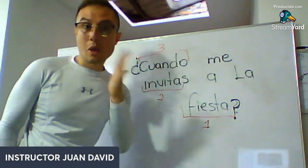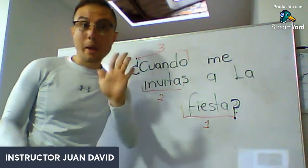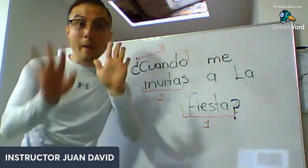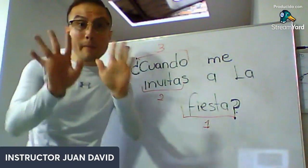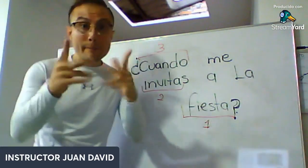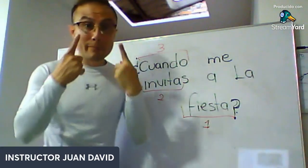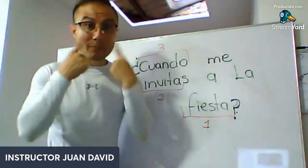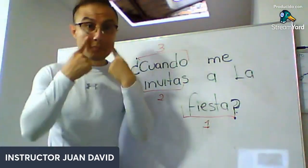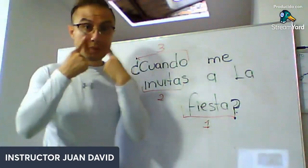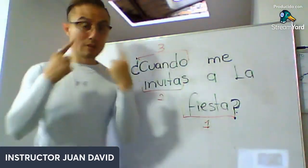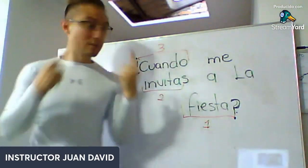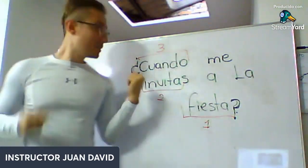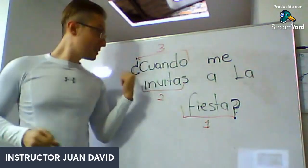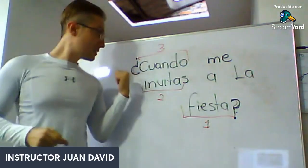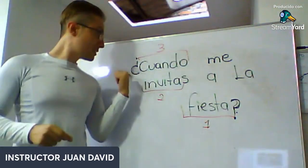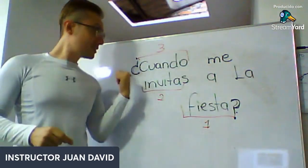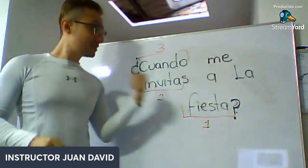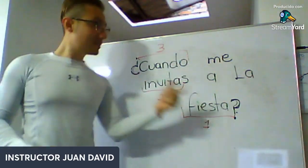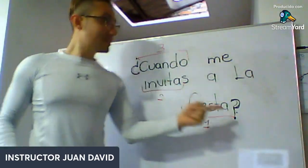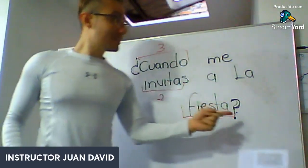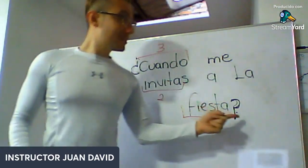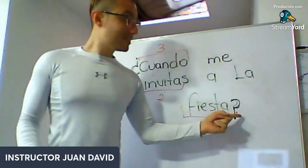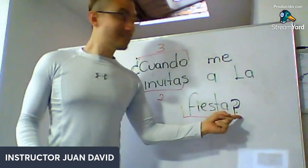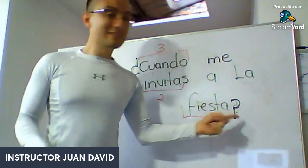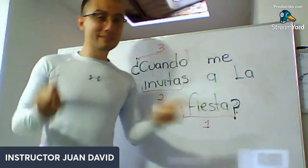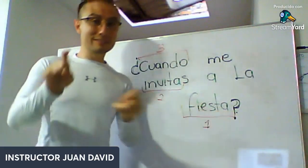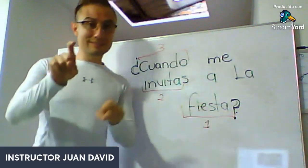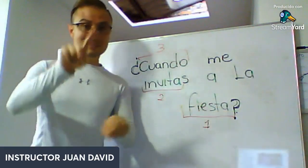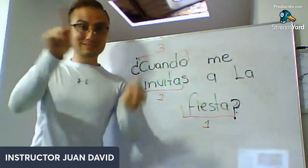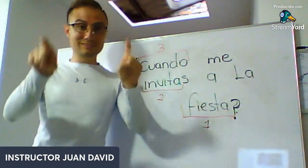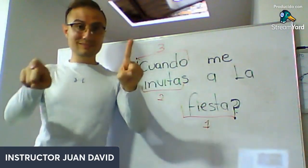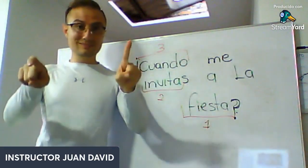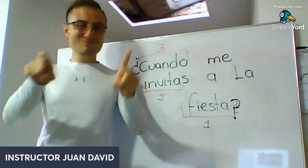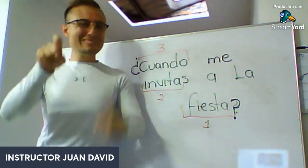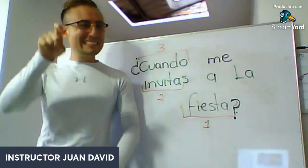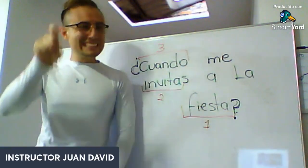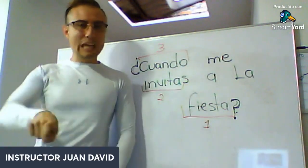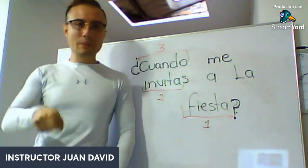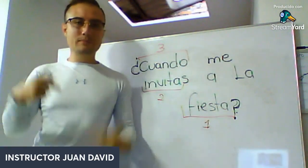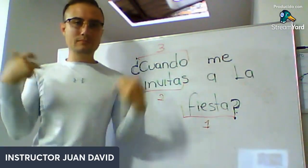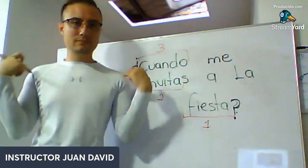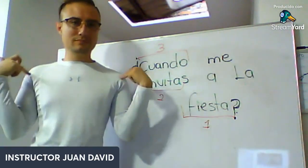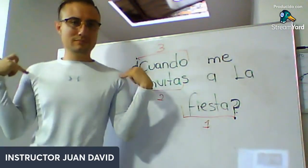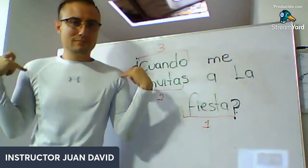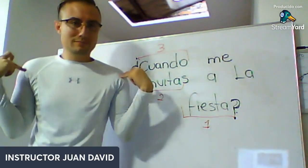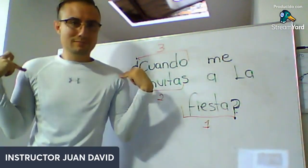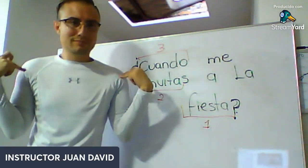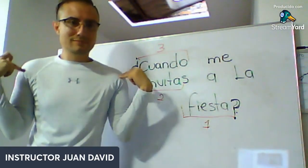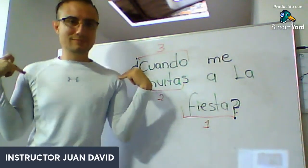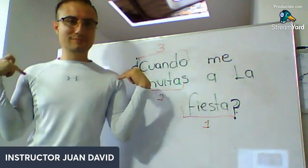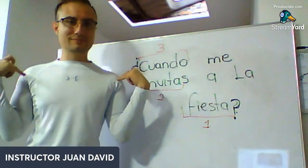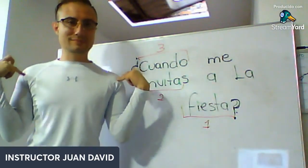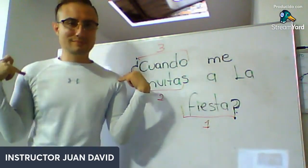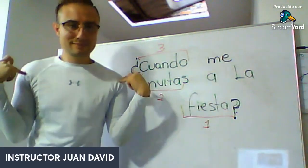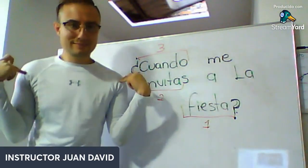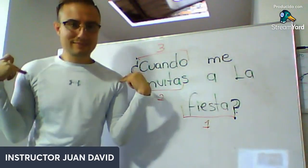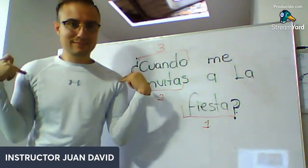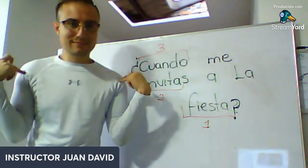y el tercero cuando pero ojo aquí porque tenemos unos signos de interrogación entonces éstos siempre